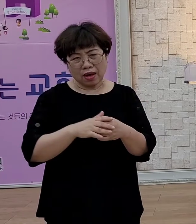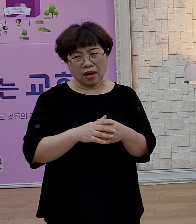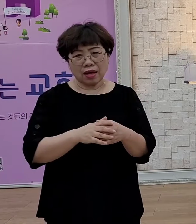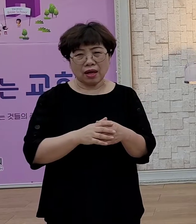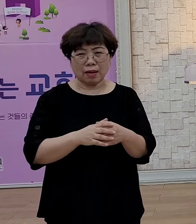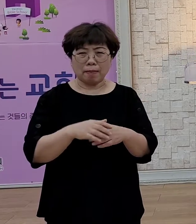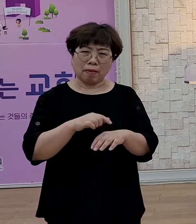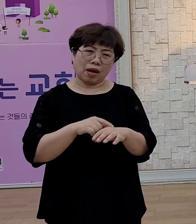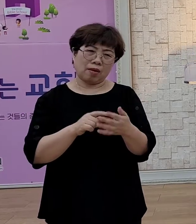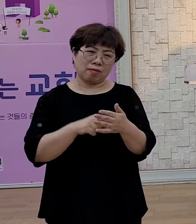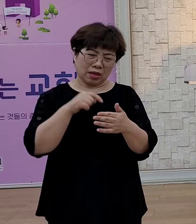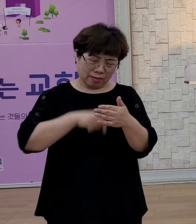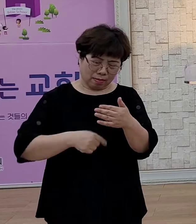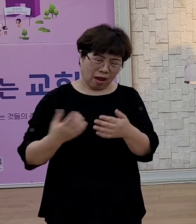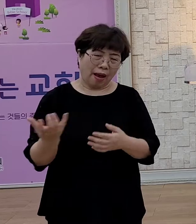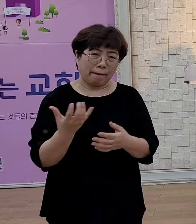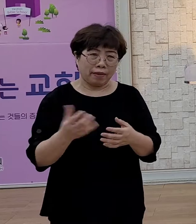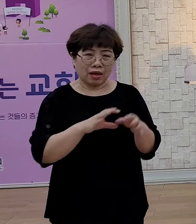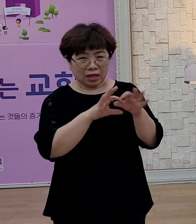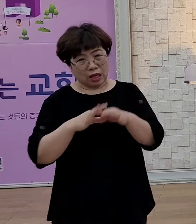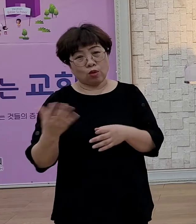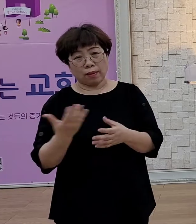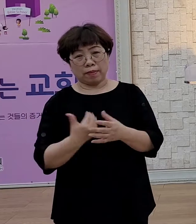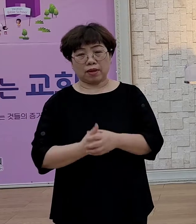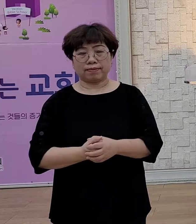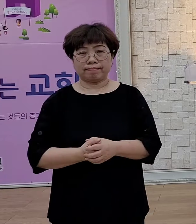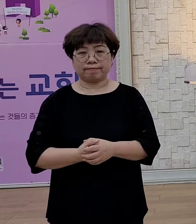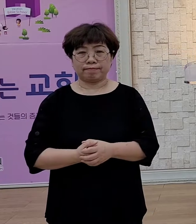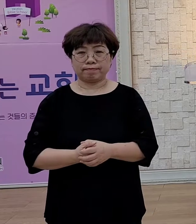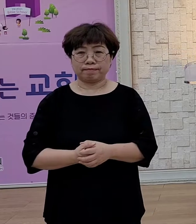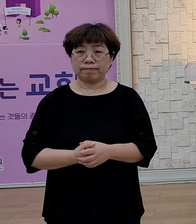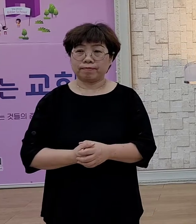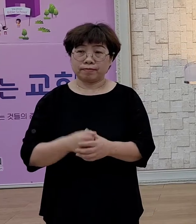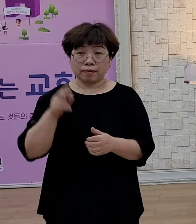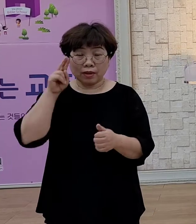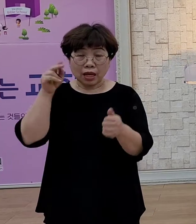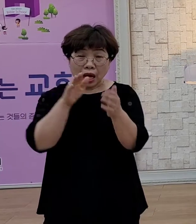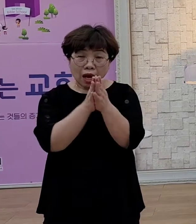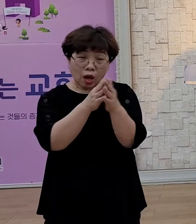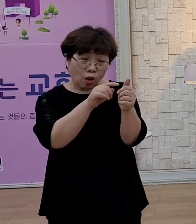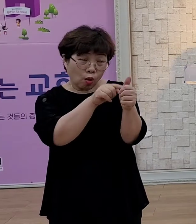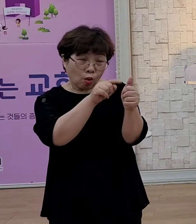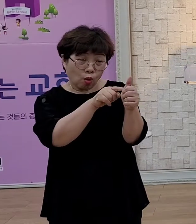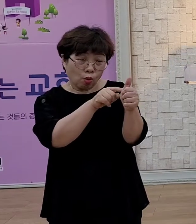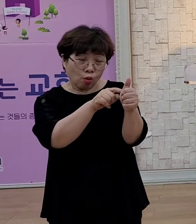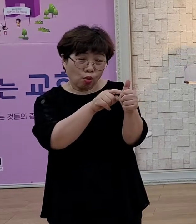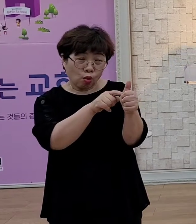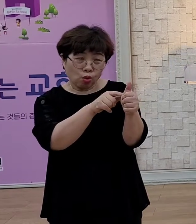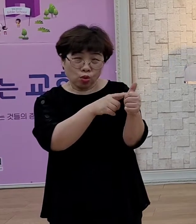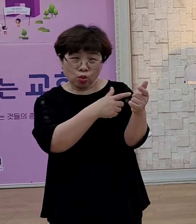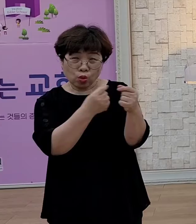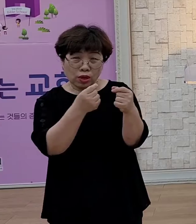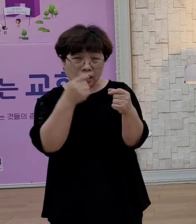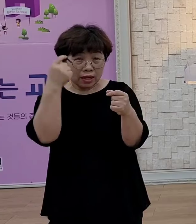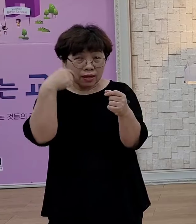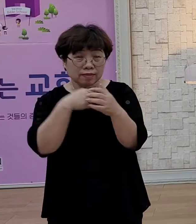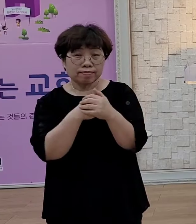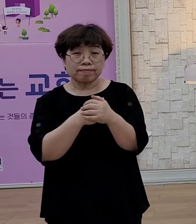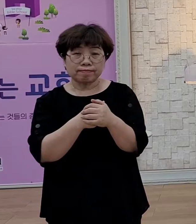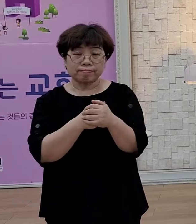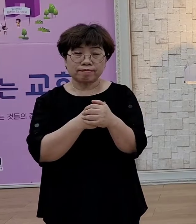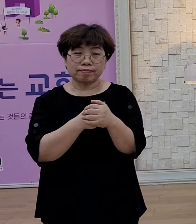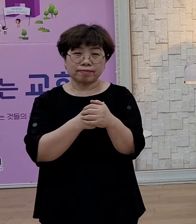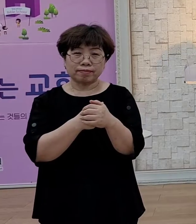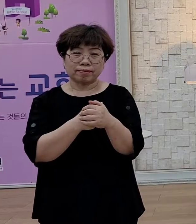여러분, 야고보는요, 지금 이런 사실을 잘 알기 때문에 이 야고보서를 보면